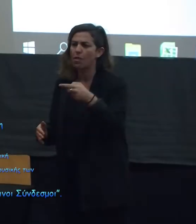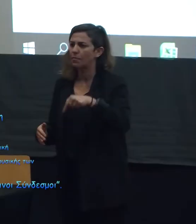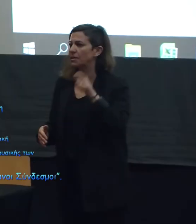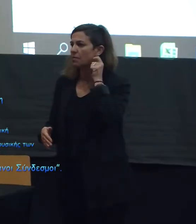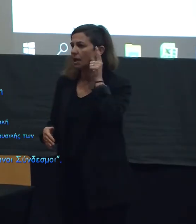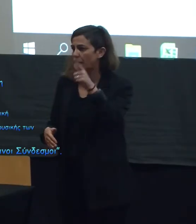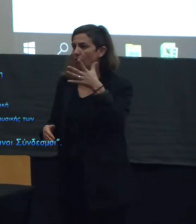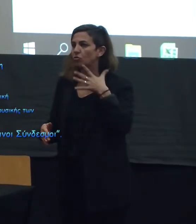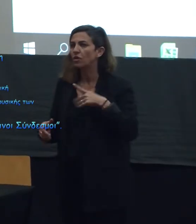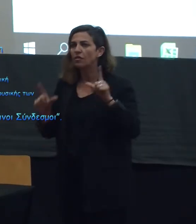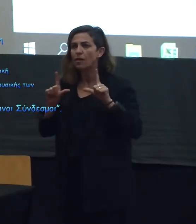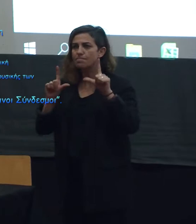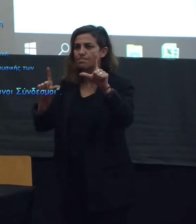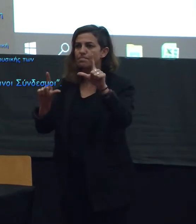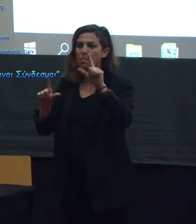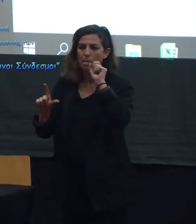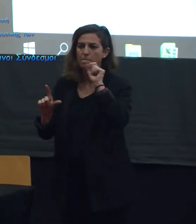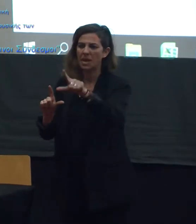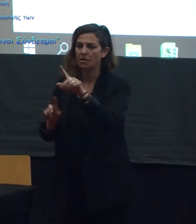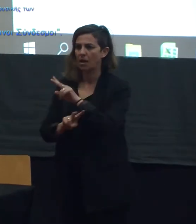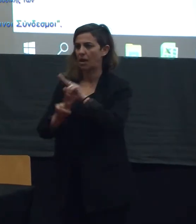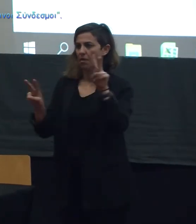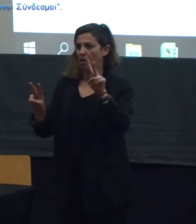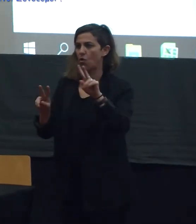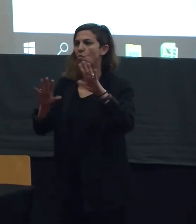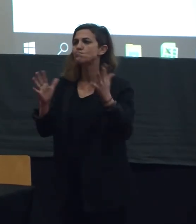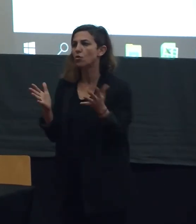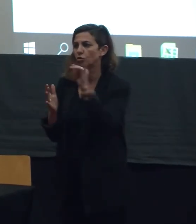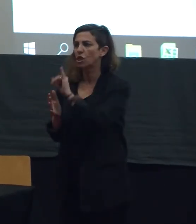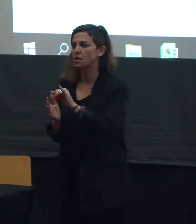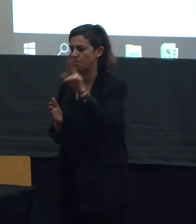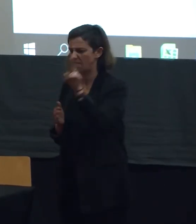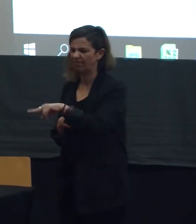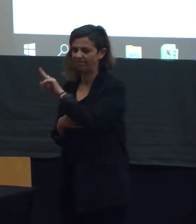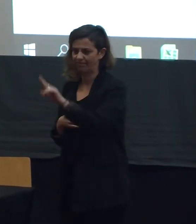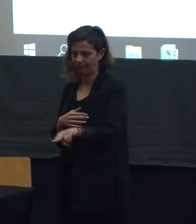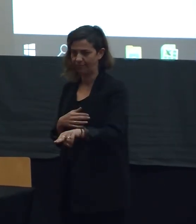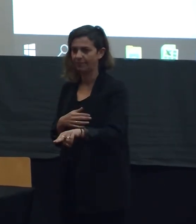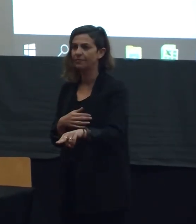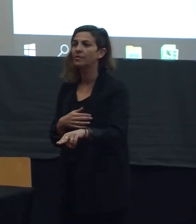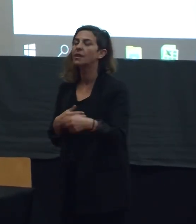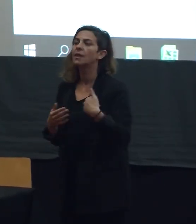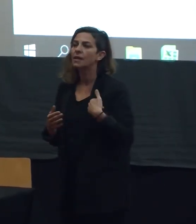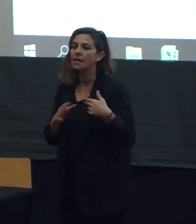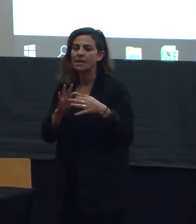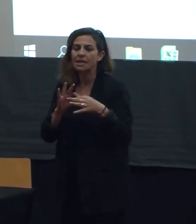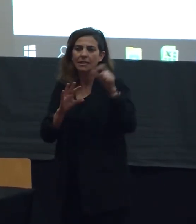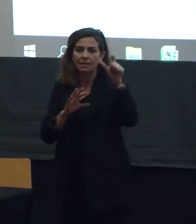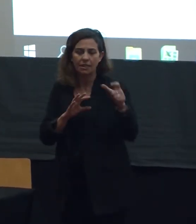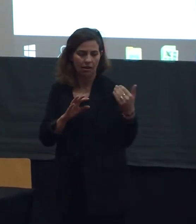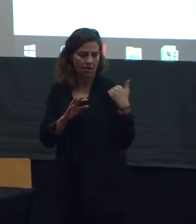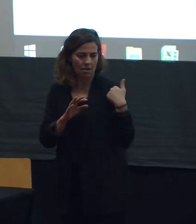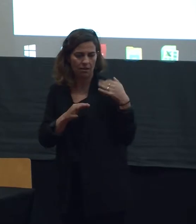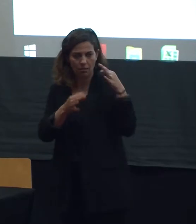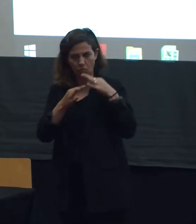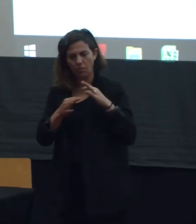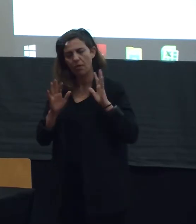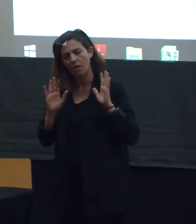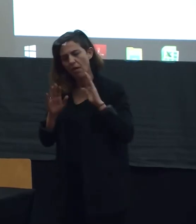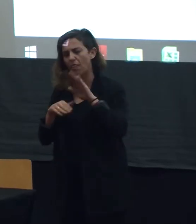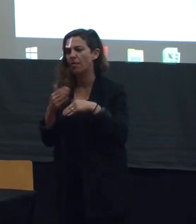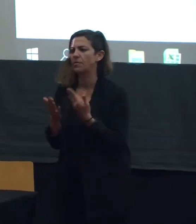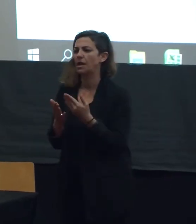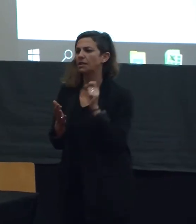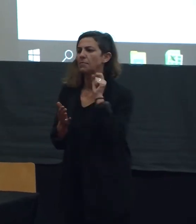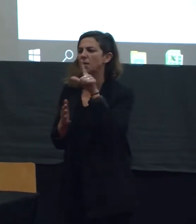Έχουμε πιο σαφές μήνυμα για την αποσυλλοποίηση. Η συνεργάτης που την πρότεινε όμως μου είπε: είναι καλό που δεν είναι σαφές το μήνυμα,